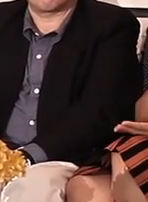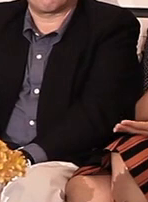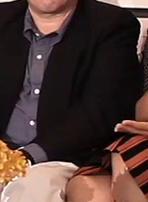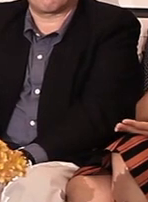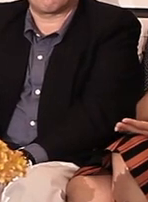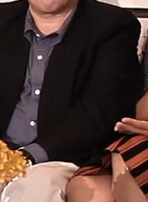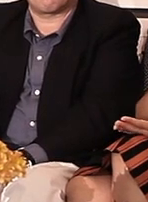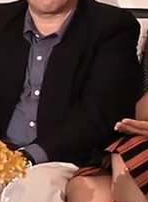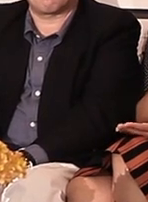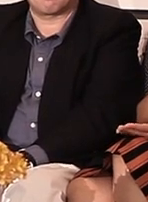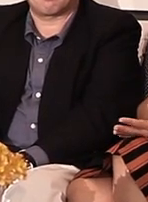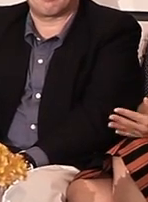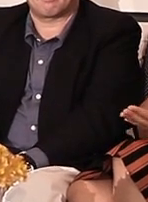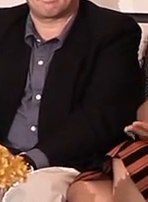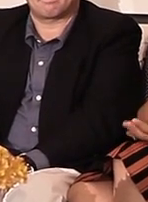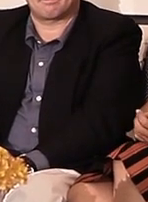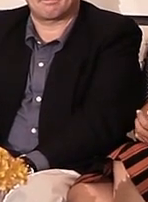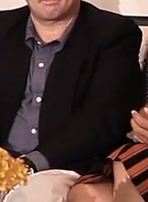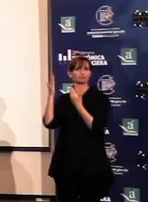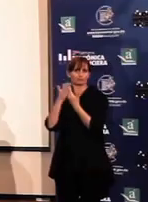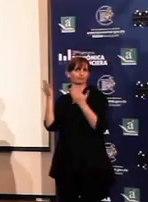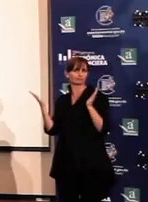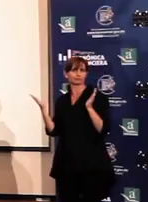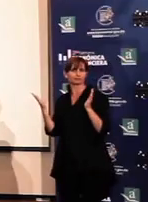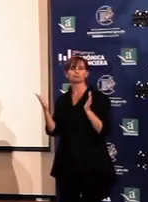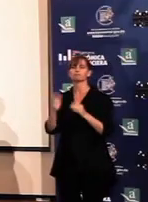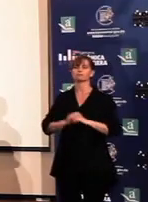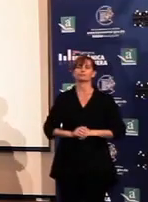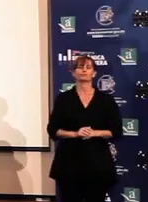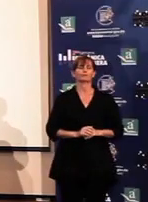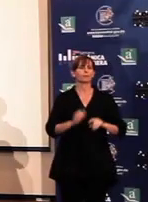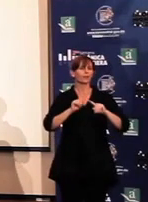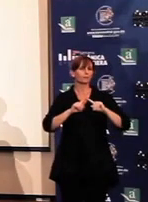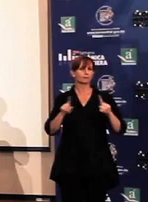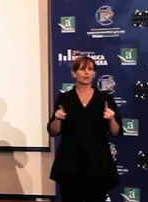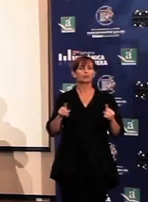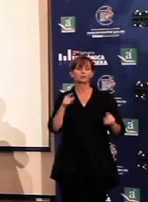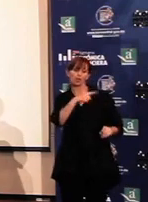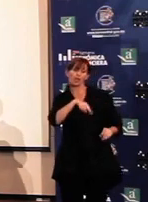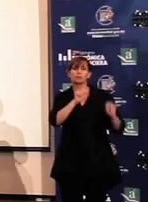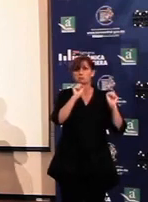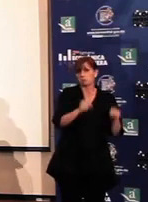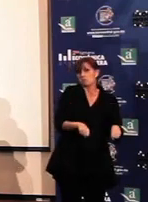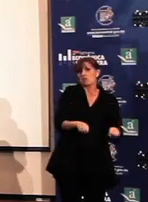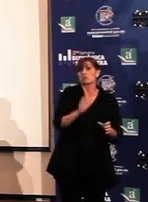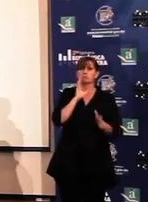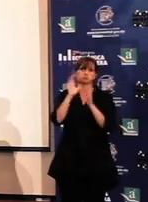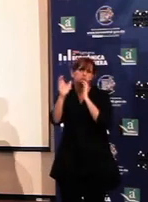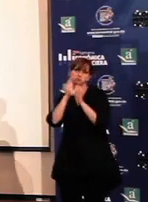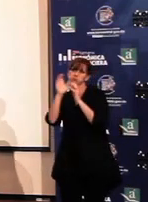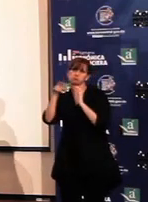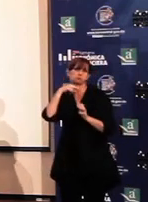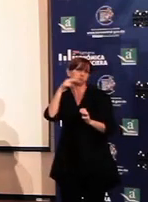fácilmente al edificio a la institución y podían hablar con cualquier representante de